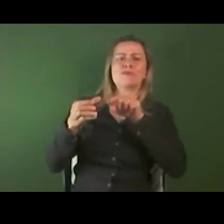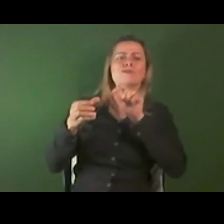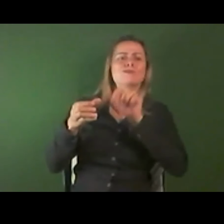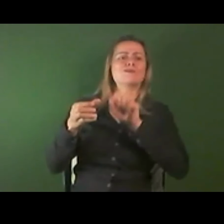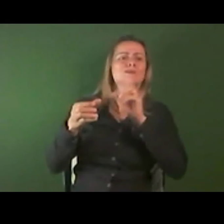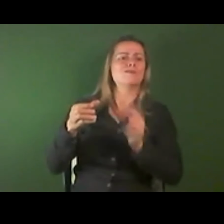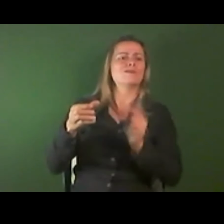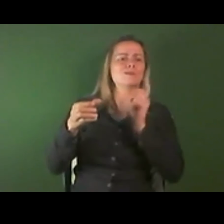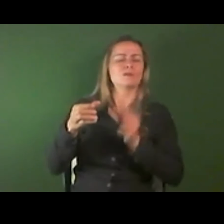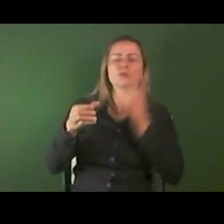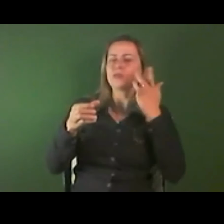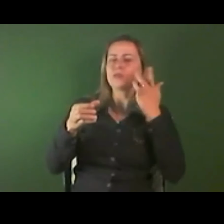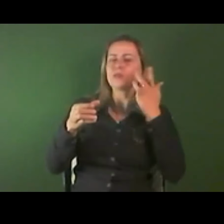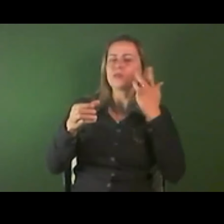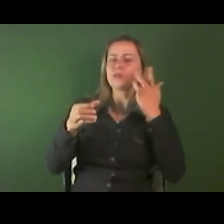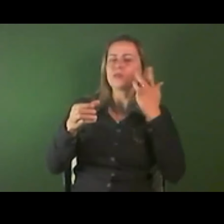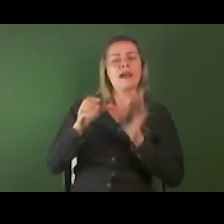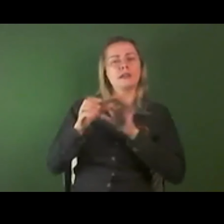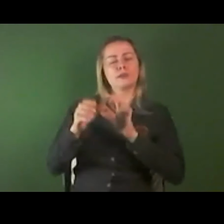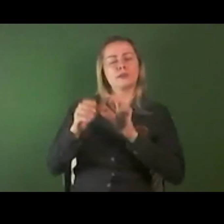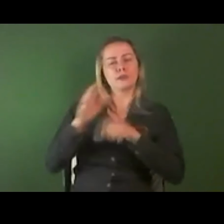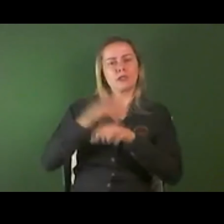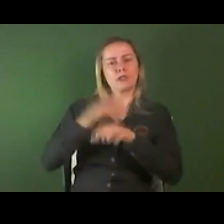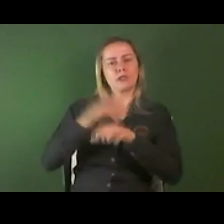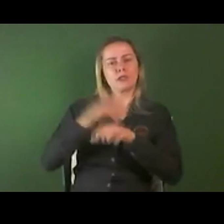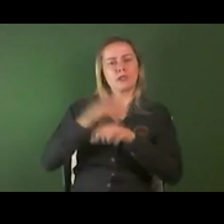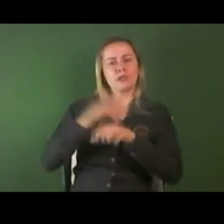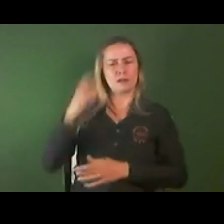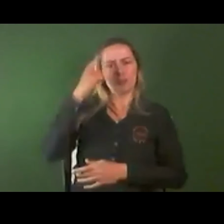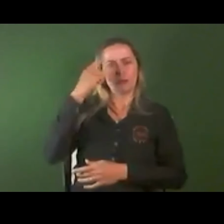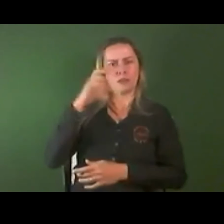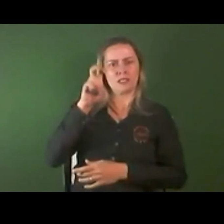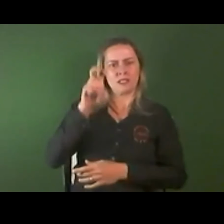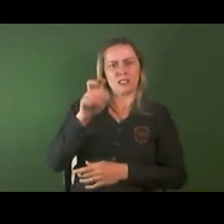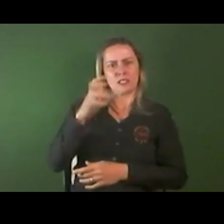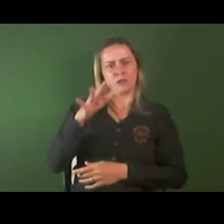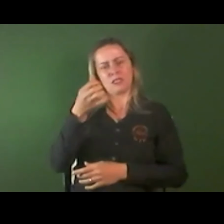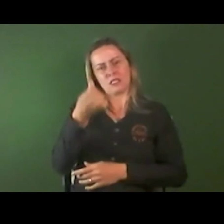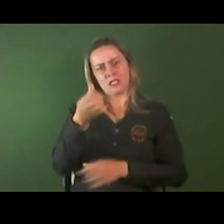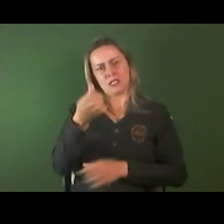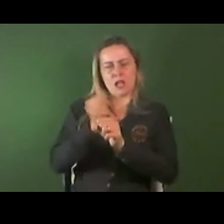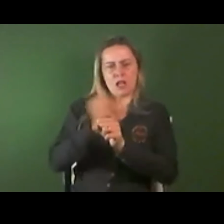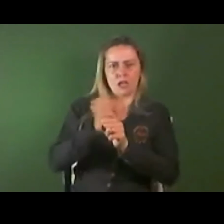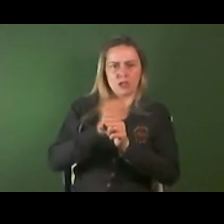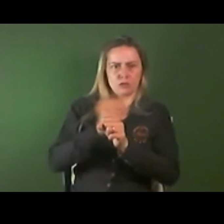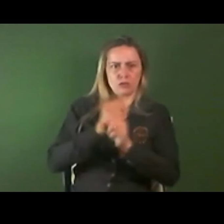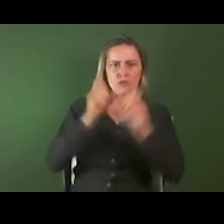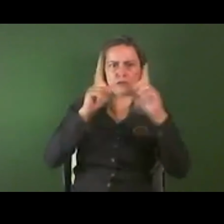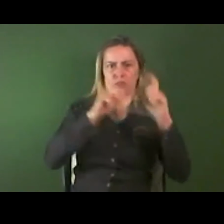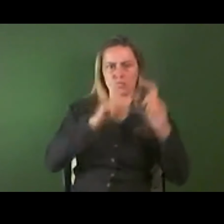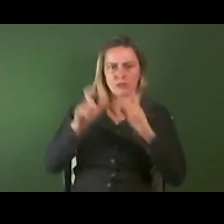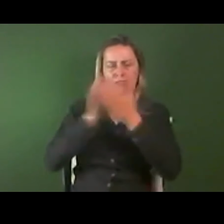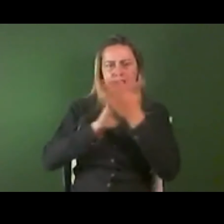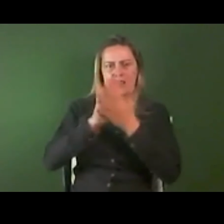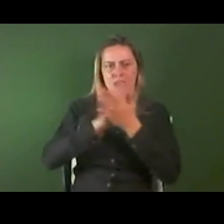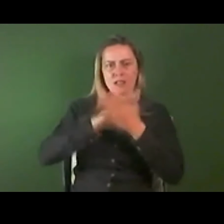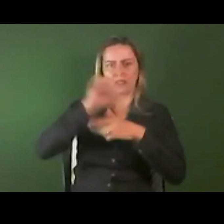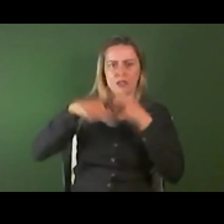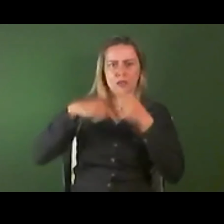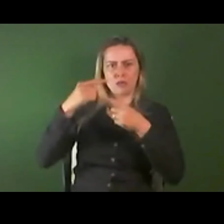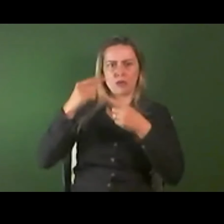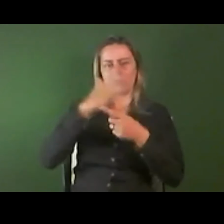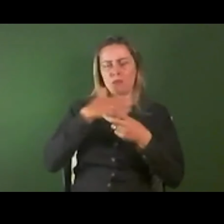que o copo tem. Ele fica mais de 5 ou 6 anos sem fotografar e depois ele começa a fotografar de novo e vai morrer fotografando,